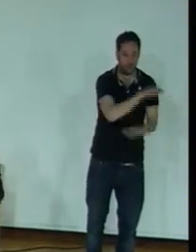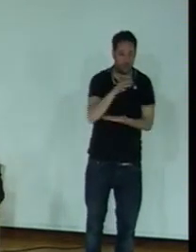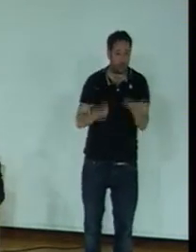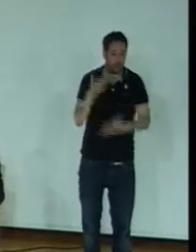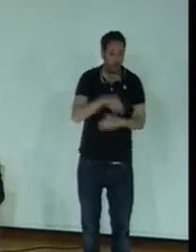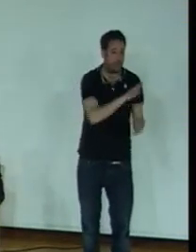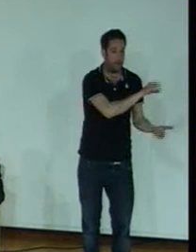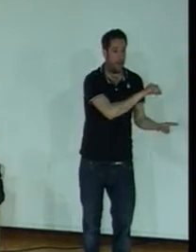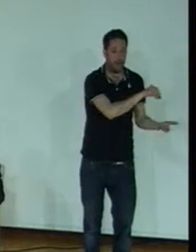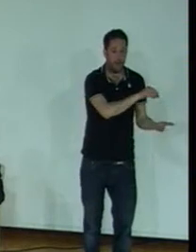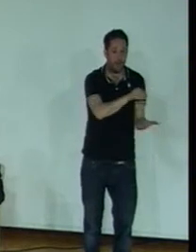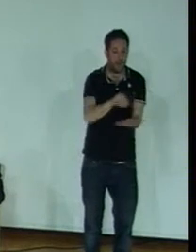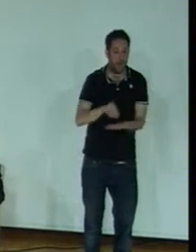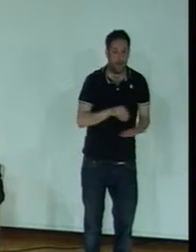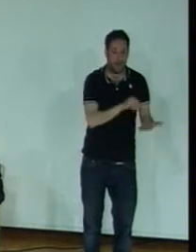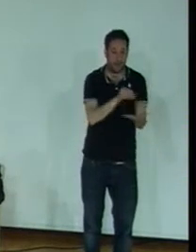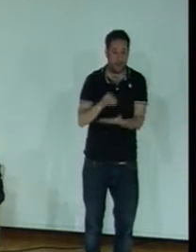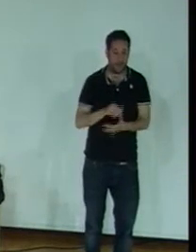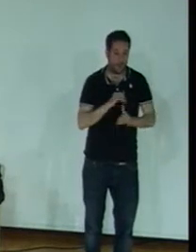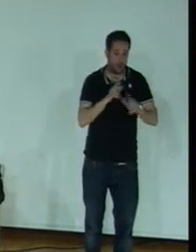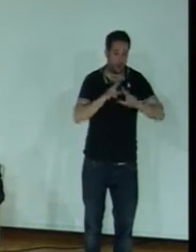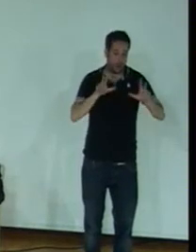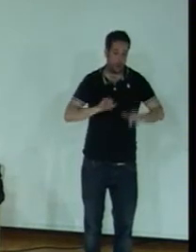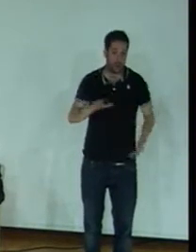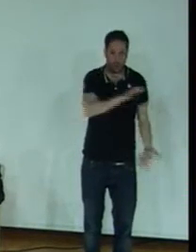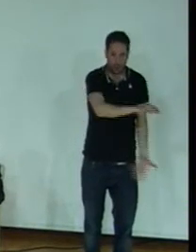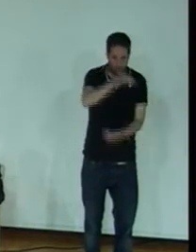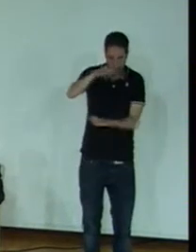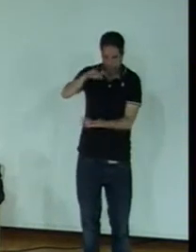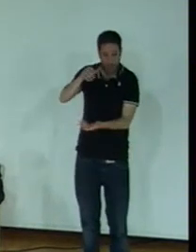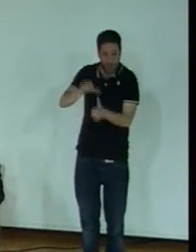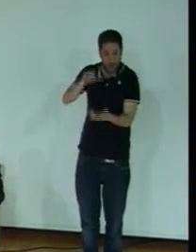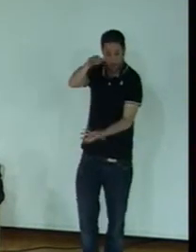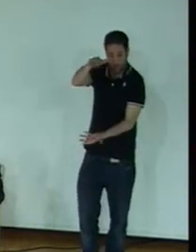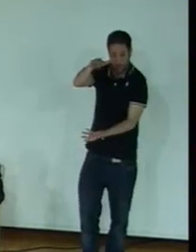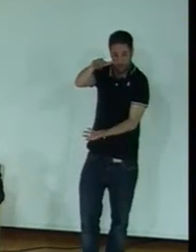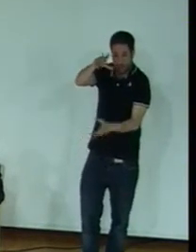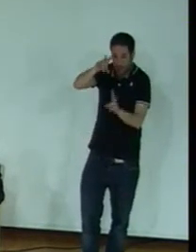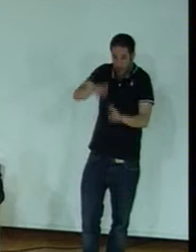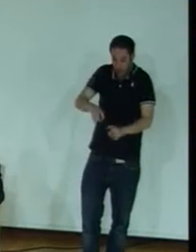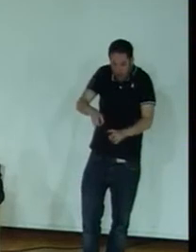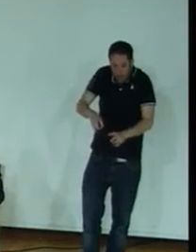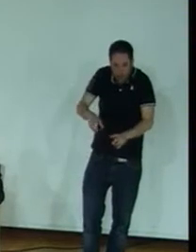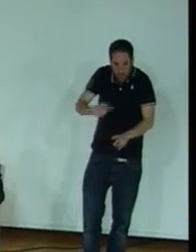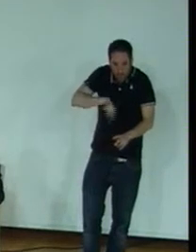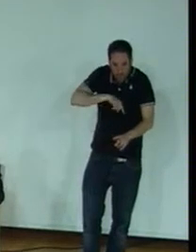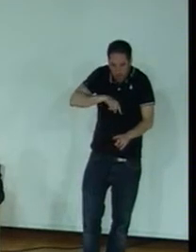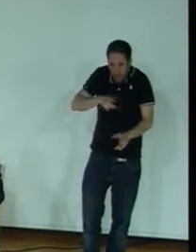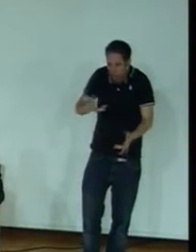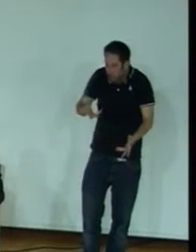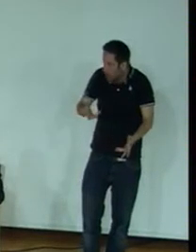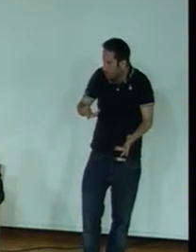journée sans jamais se lasser, sans jamais s'arrêter. C'est la force d'ordinateur. Après, quand on parle de traitement d'information, on a au plus bas niveau les données,